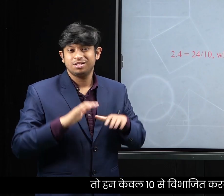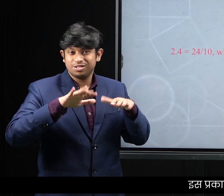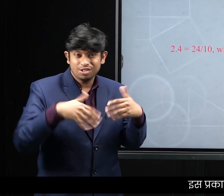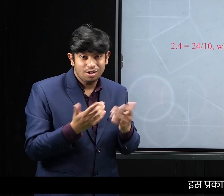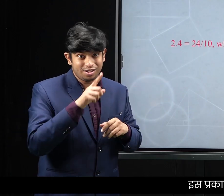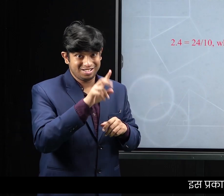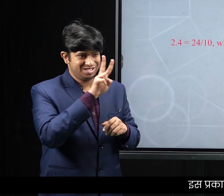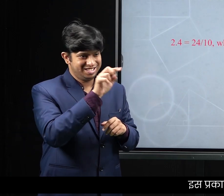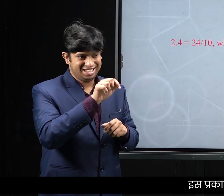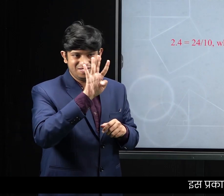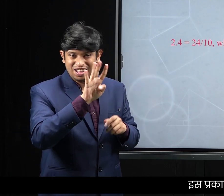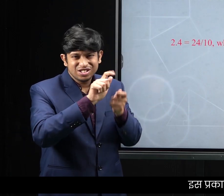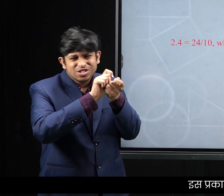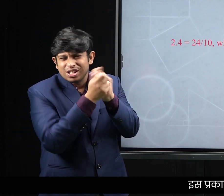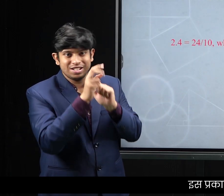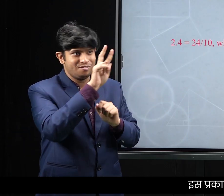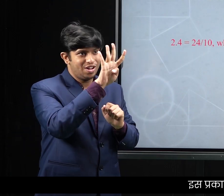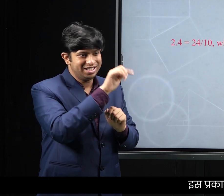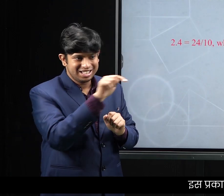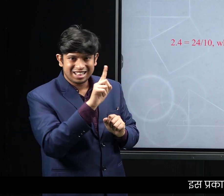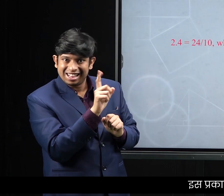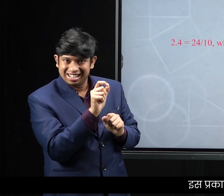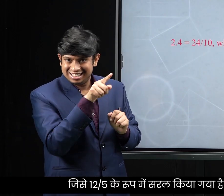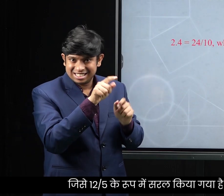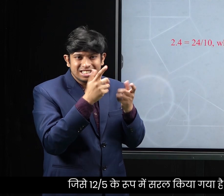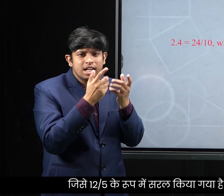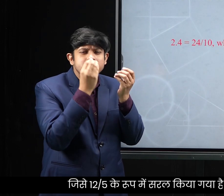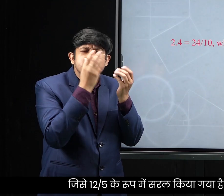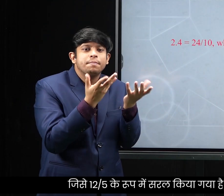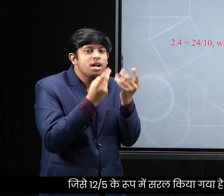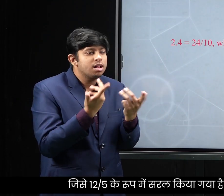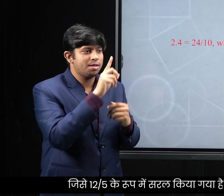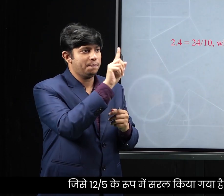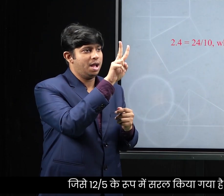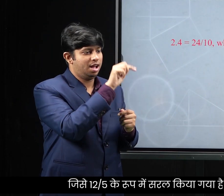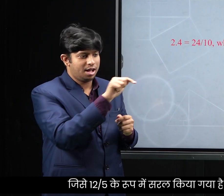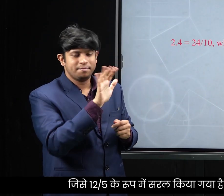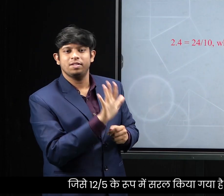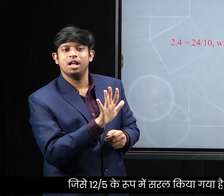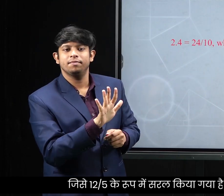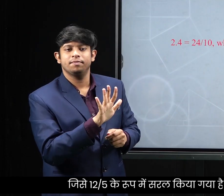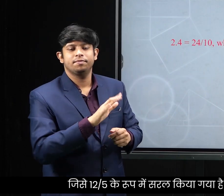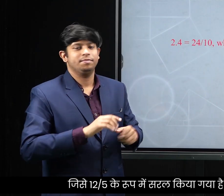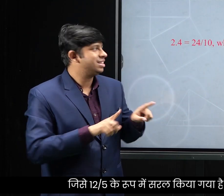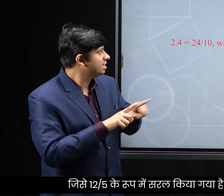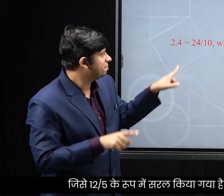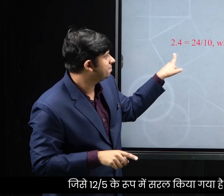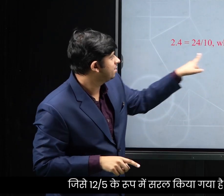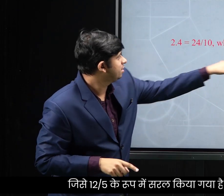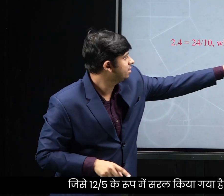इस प्रकार 2.4 इज इक्वल्स टू 24/10 जिसे 12/5 के रूप में सरल किया गया है। 12 लेकिन जब